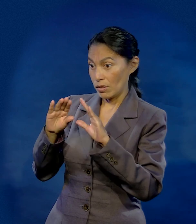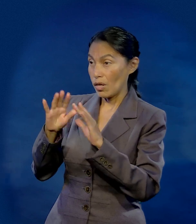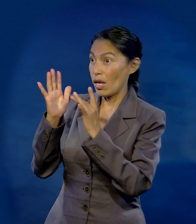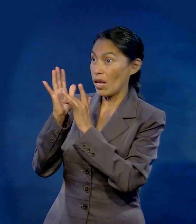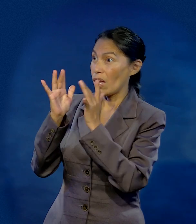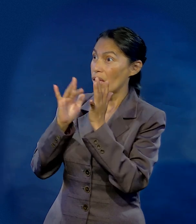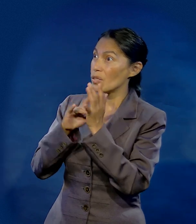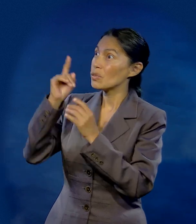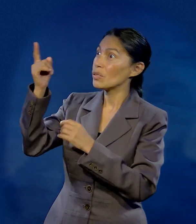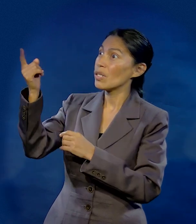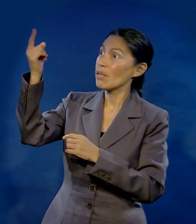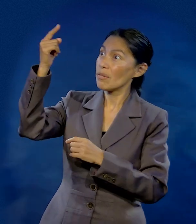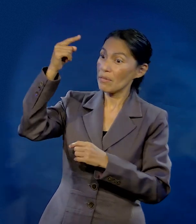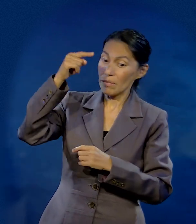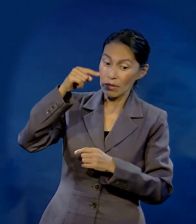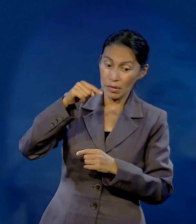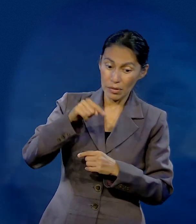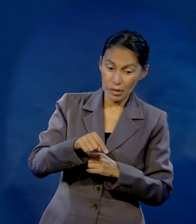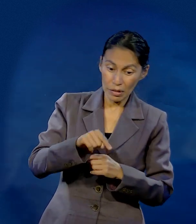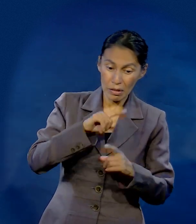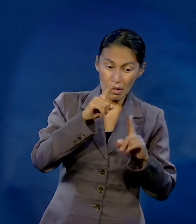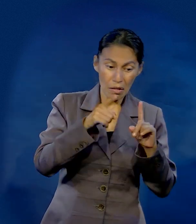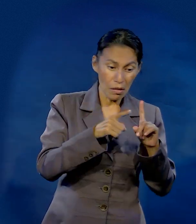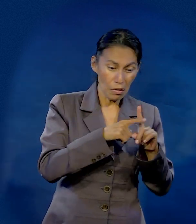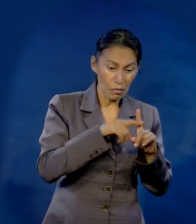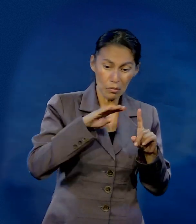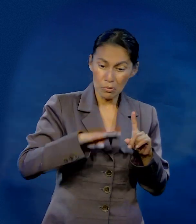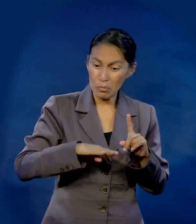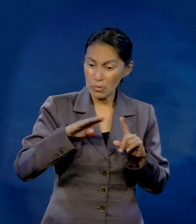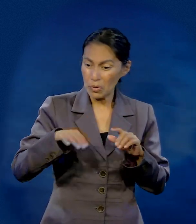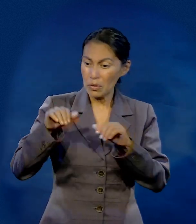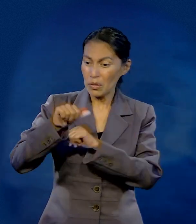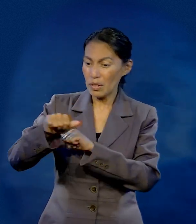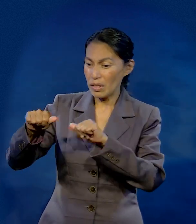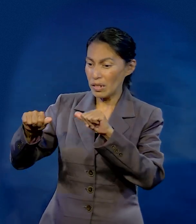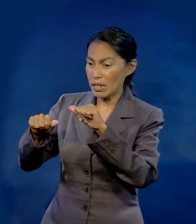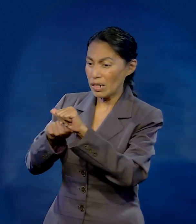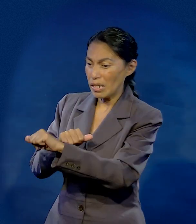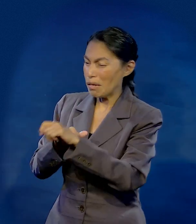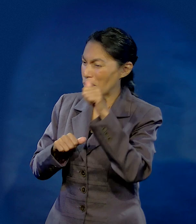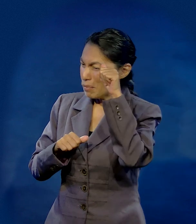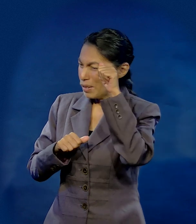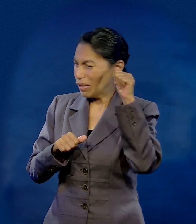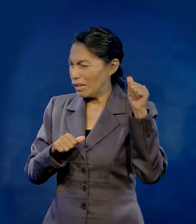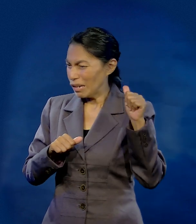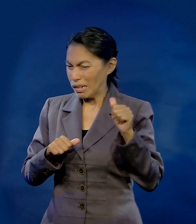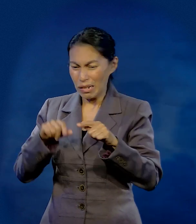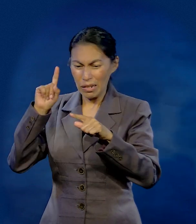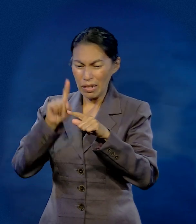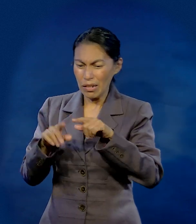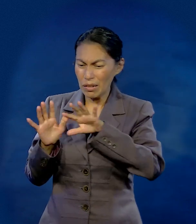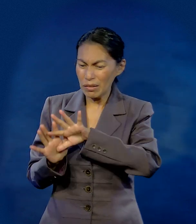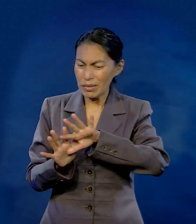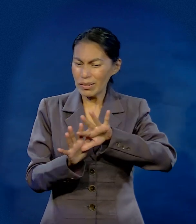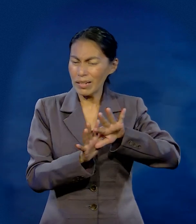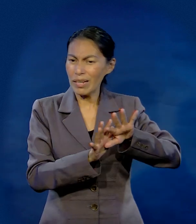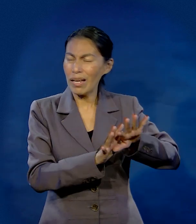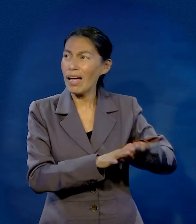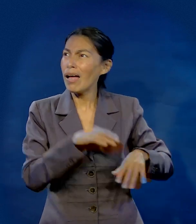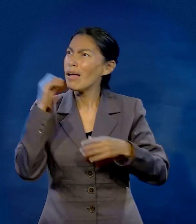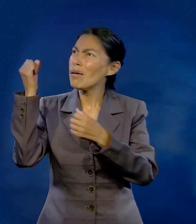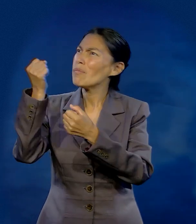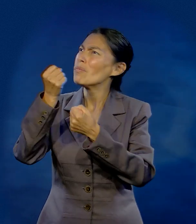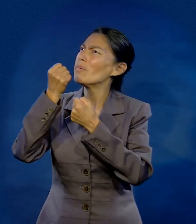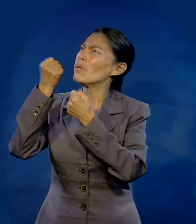que se lee ahora que Cristo Ya murió en una cruz para salvar